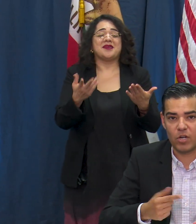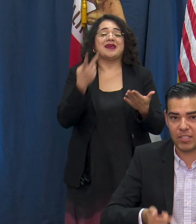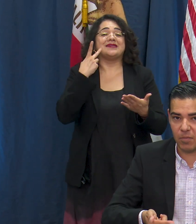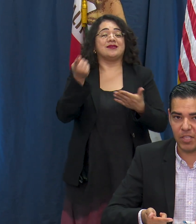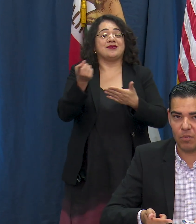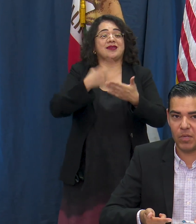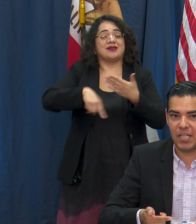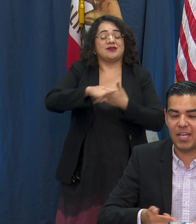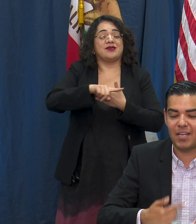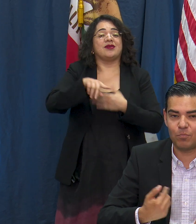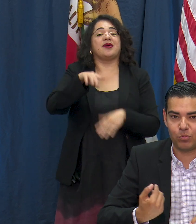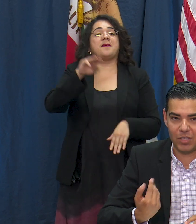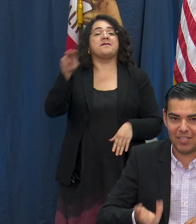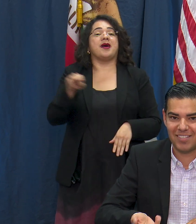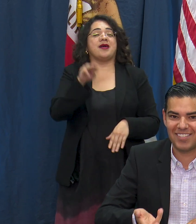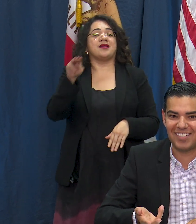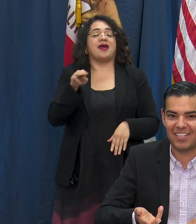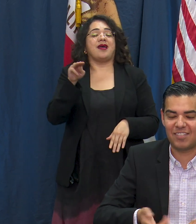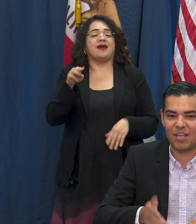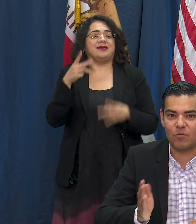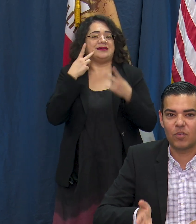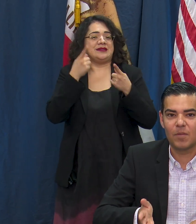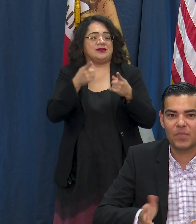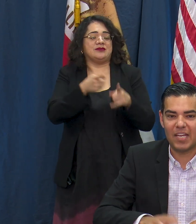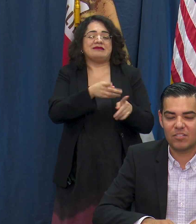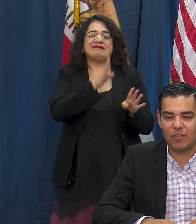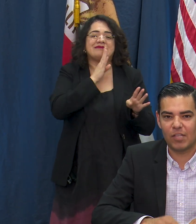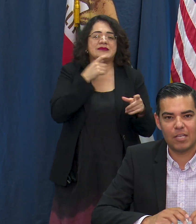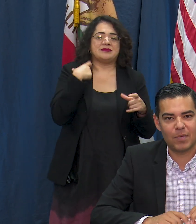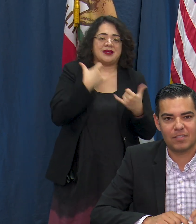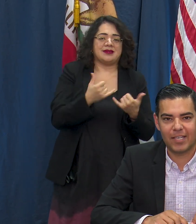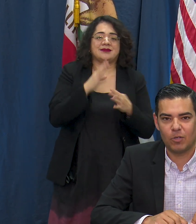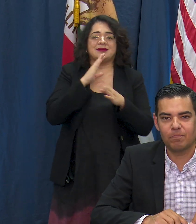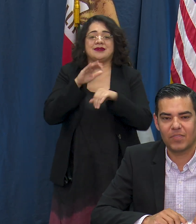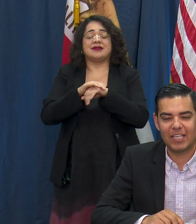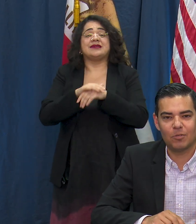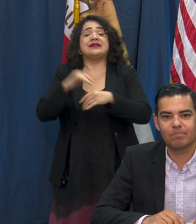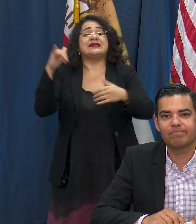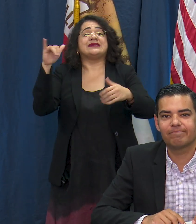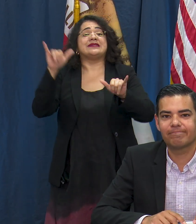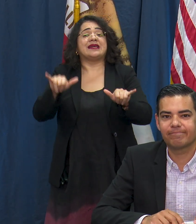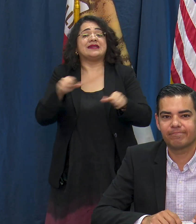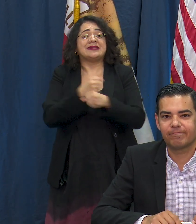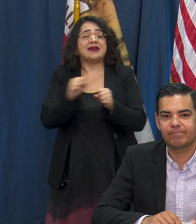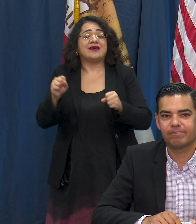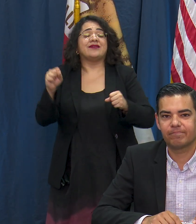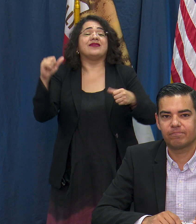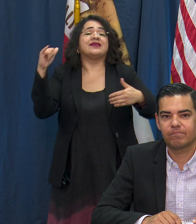for our next update on Monday. And please stay safe and save lives by staying home. Thank you.